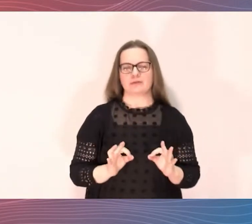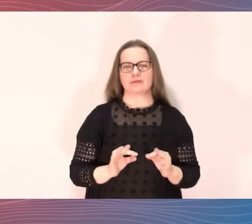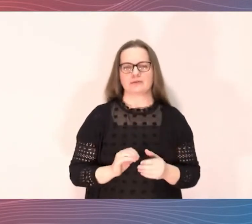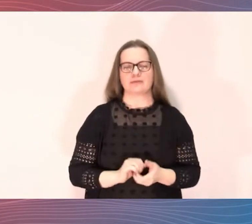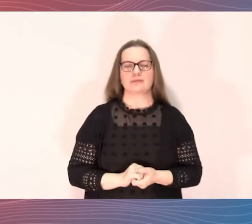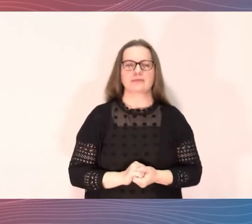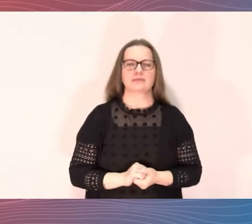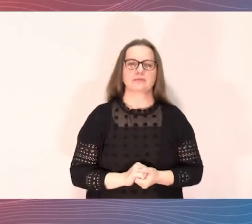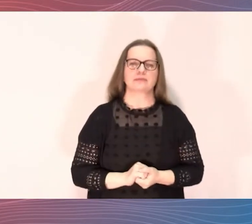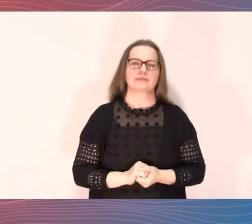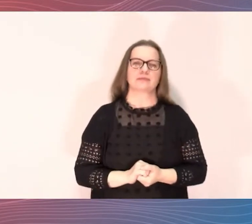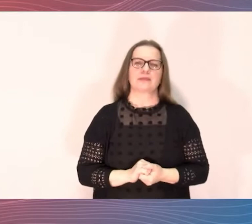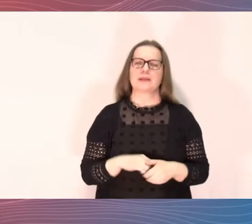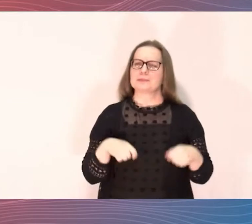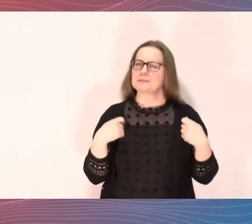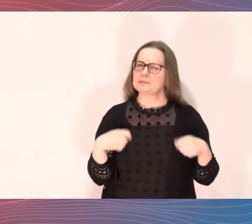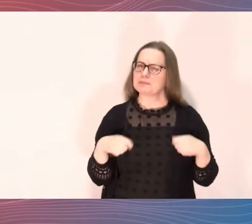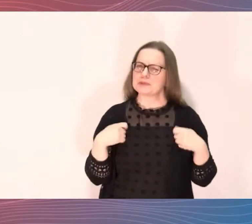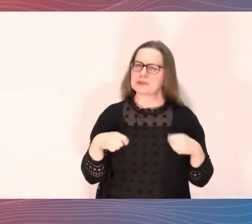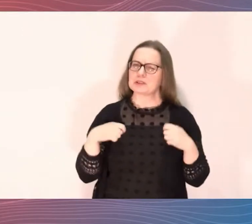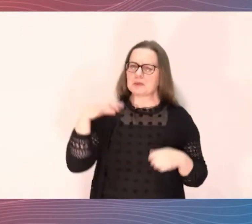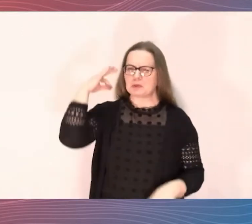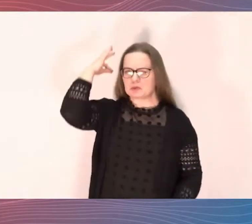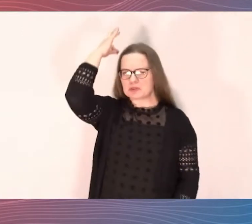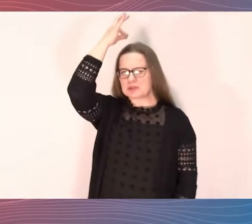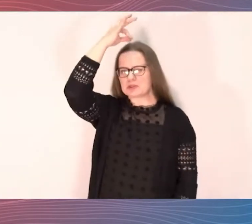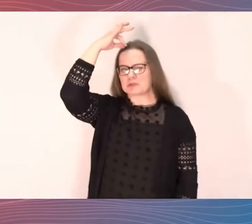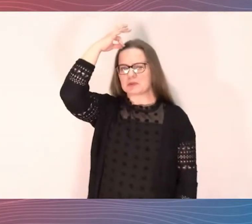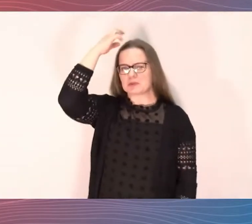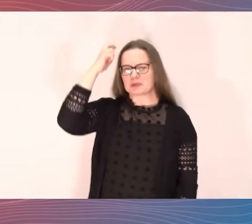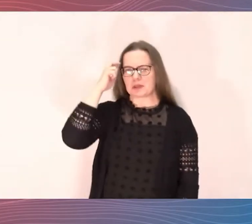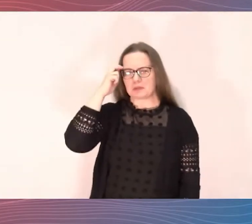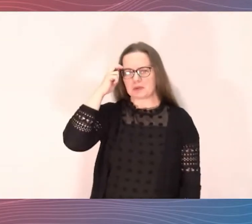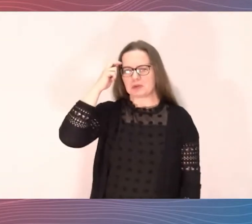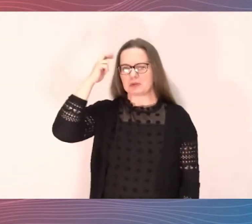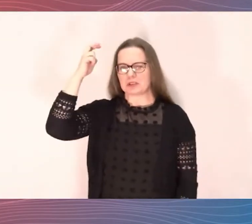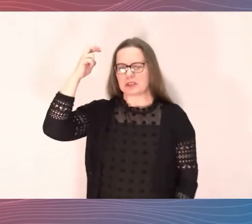Precisamos do espírito de sabedoria e de revelação para ter